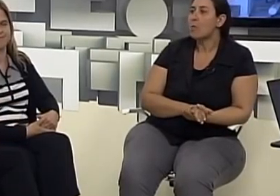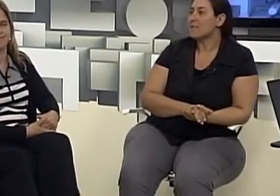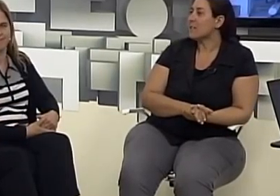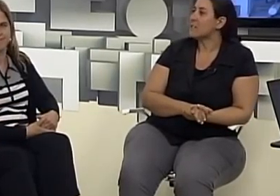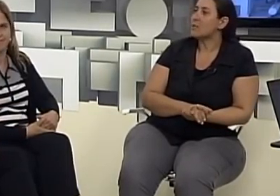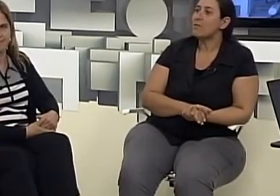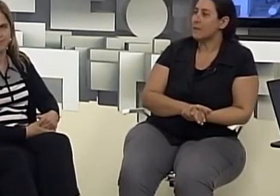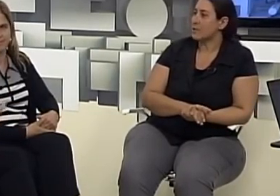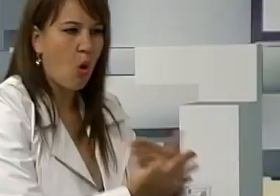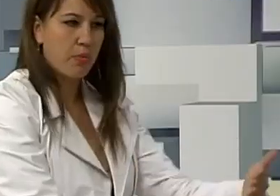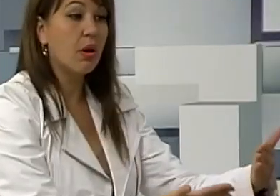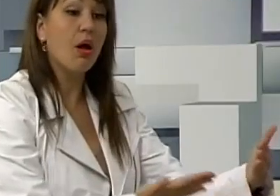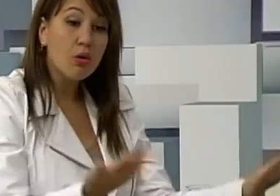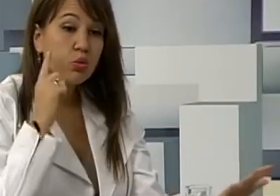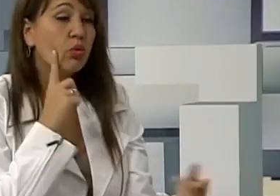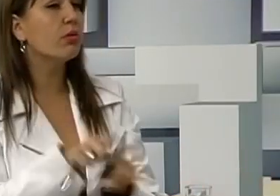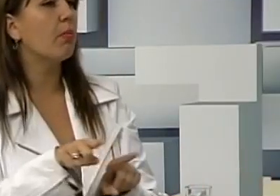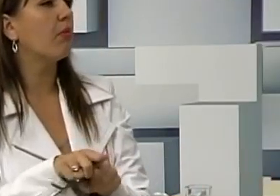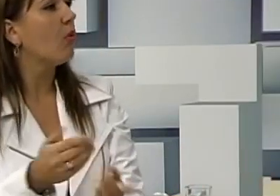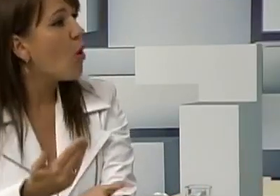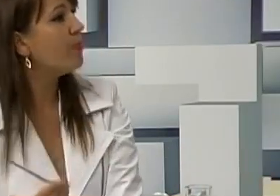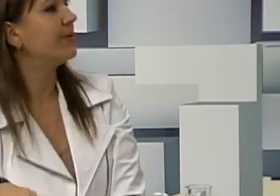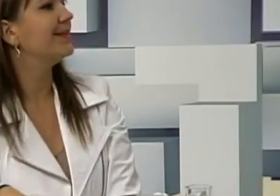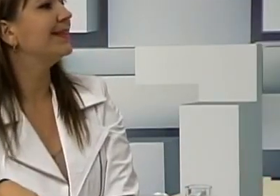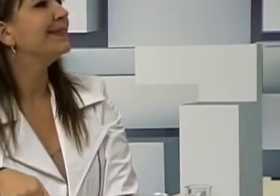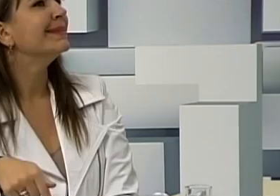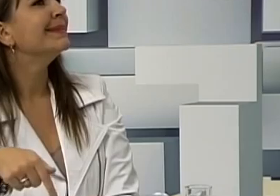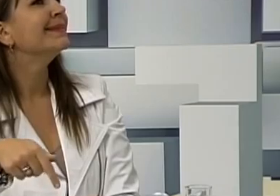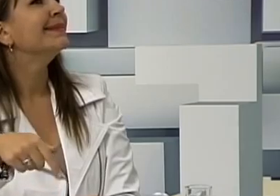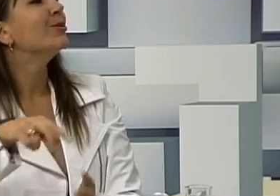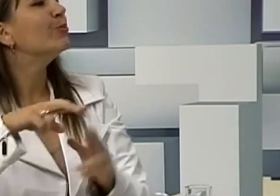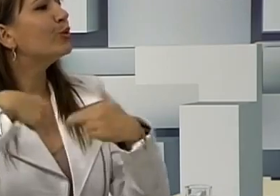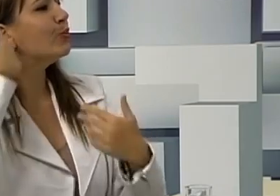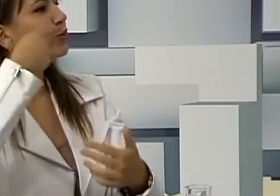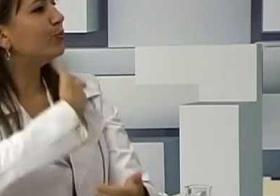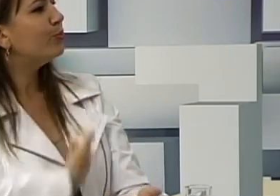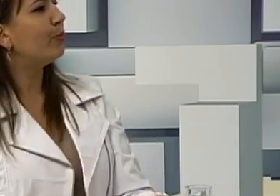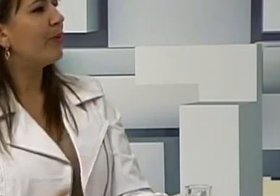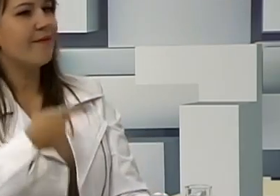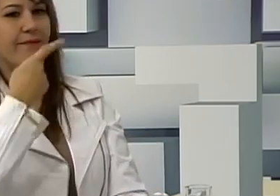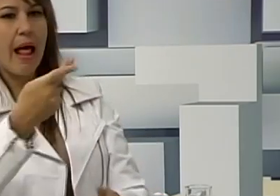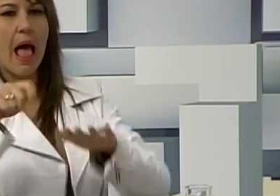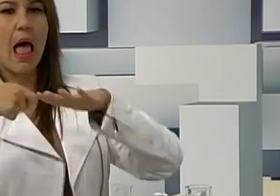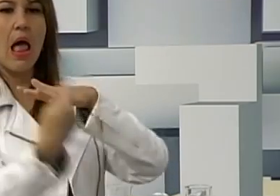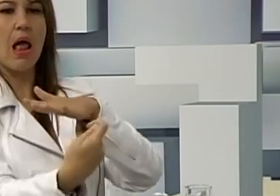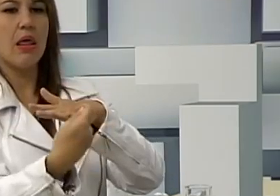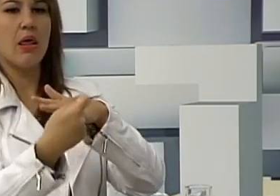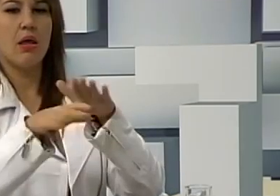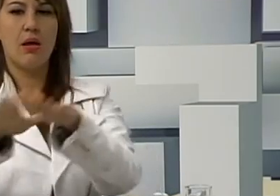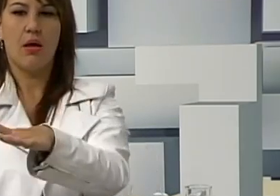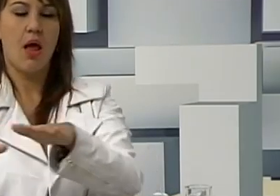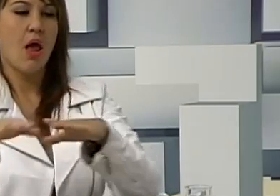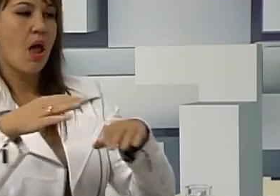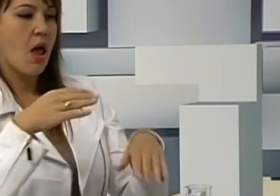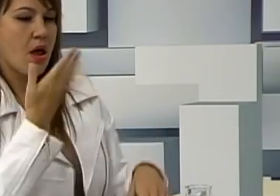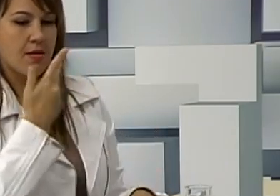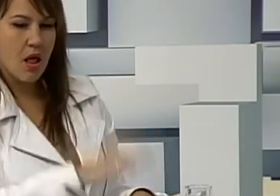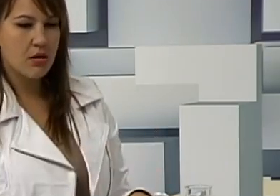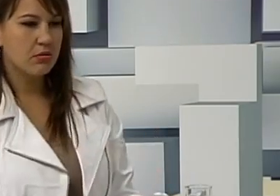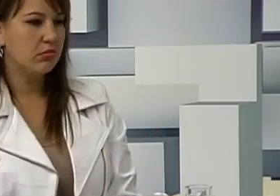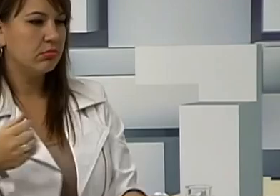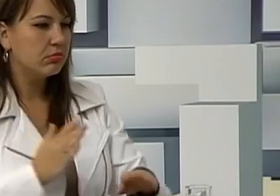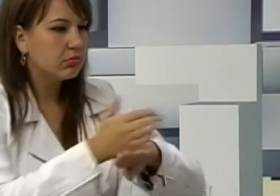Naturalmente, como as crianças ouvintes. Assim como as crianças ouvintes aprendem a falar a partir da sua audição, ela está ali no